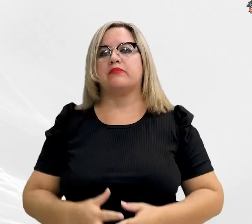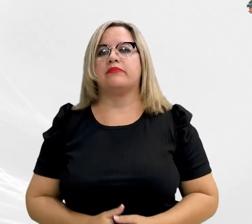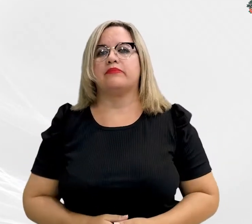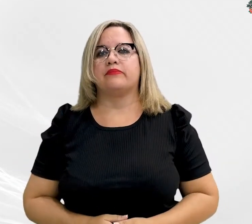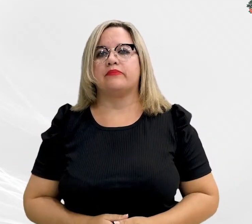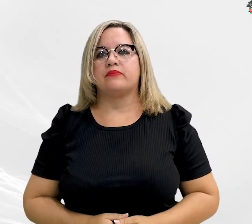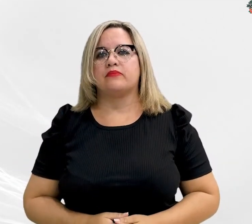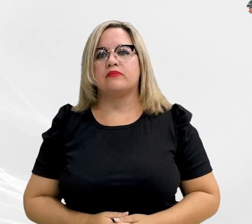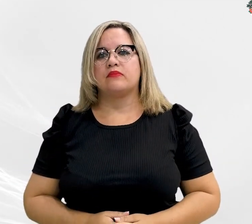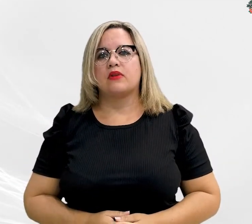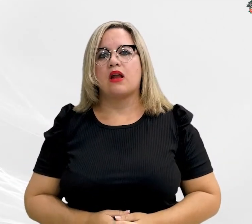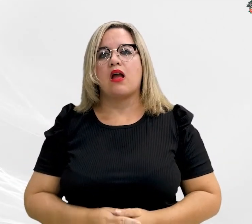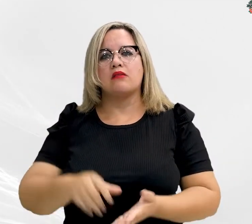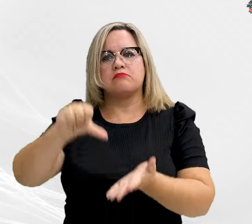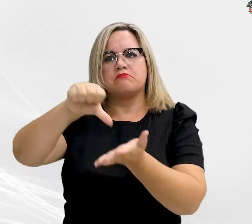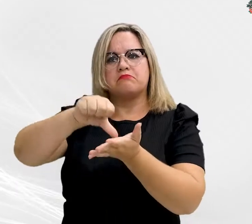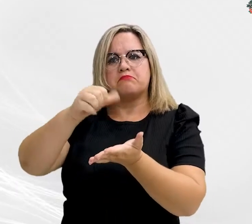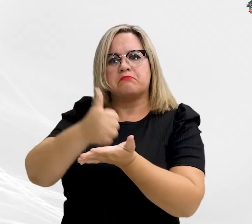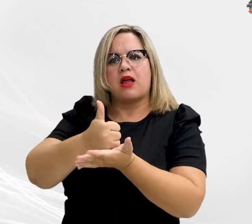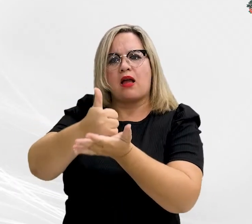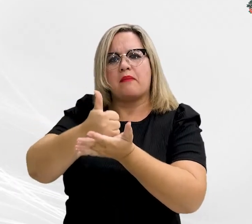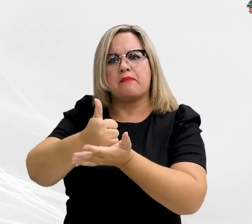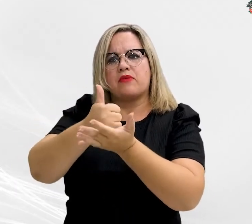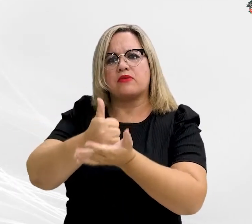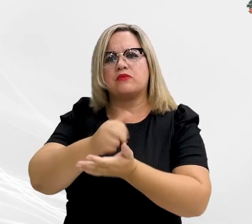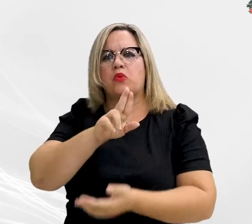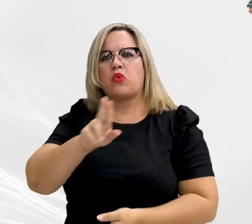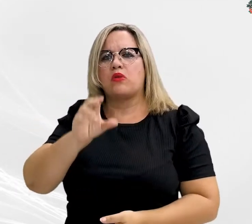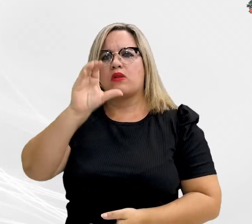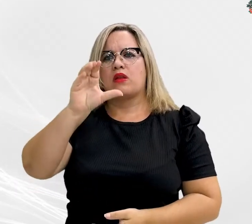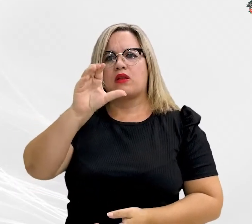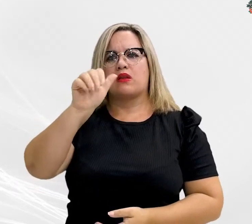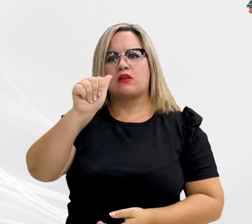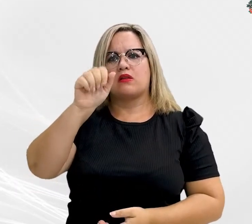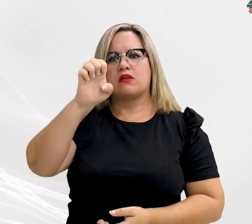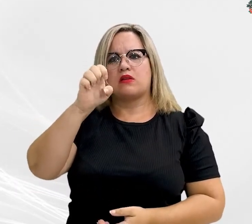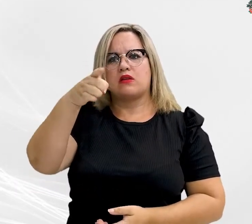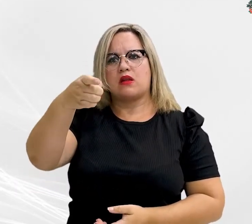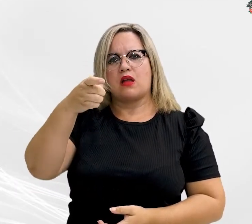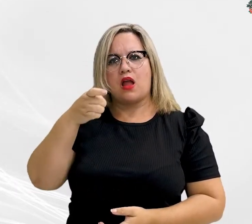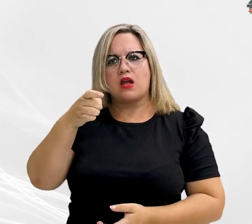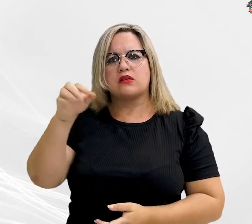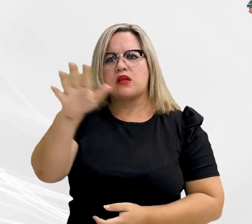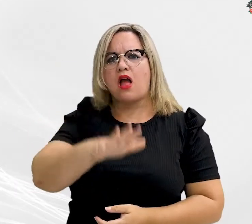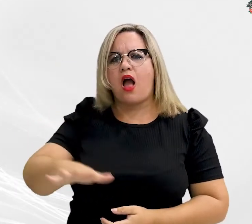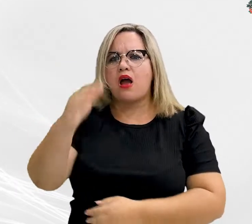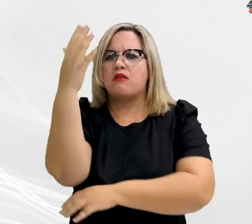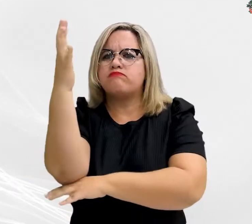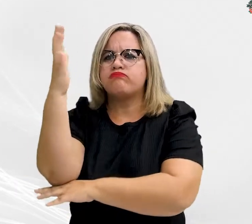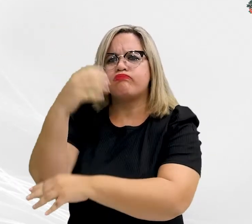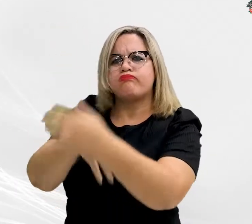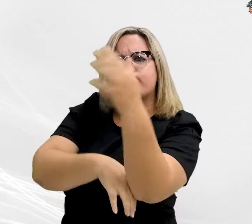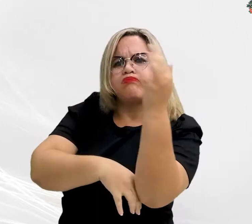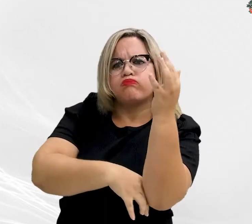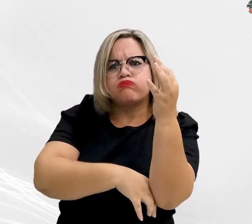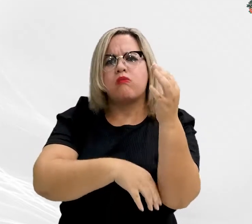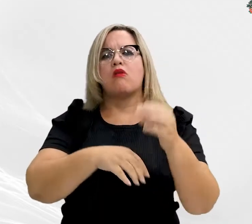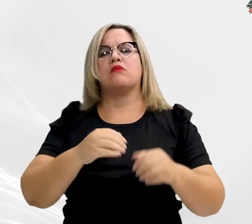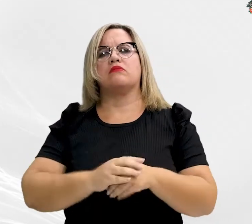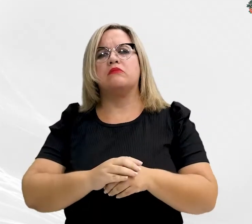e o centro de apoio técnico à execução caex Ambiental do Ministério Público de Mato Grosso promoveu uma reunião de